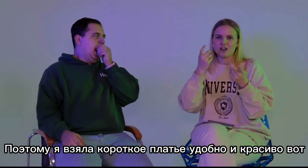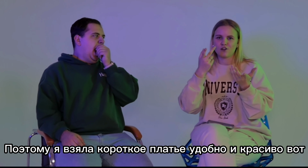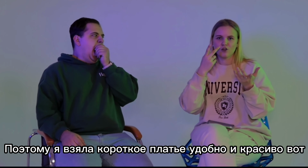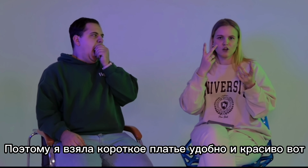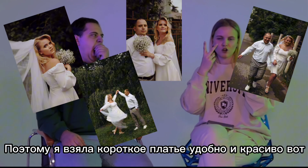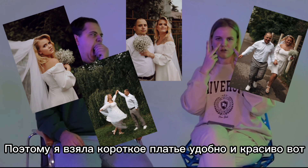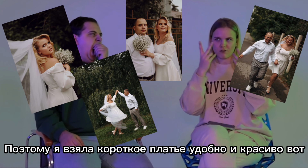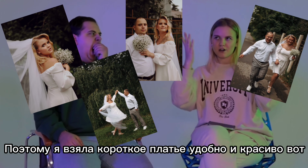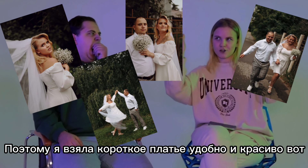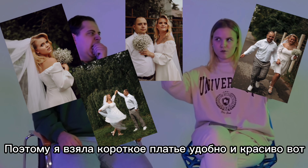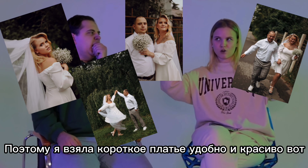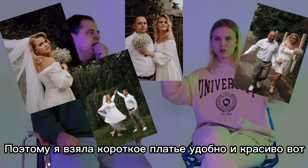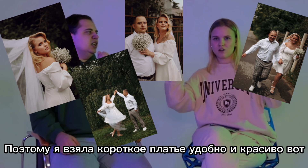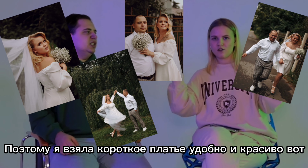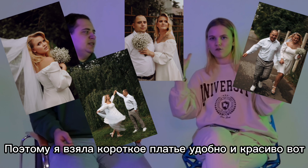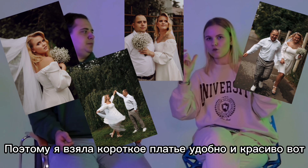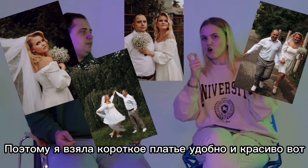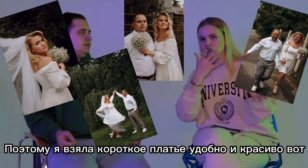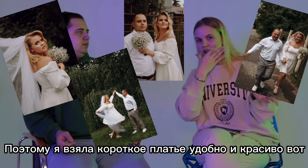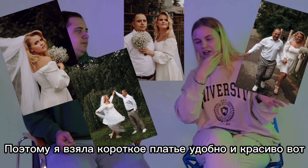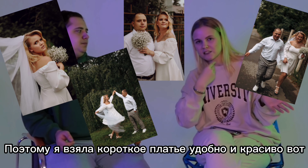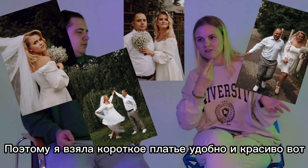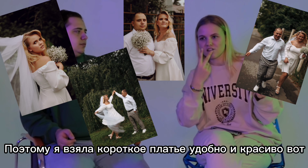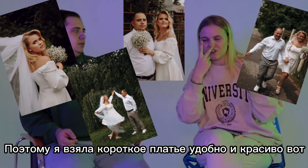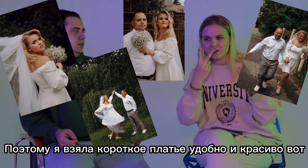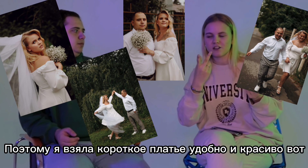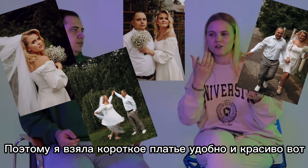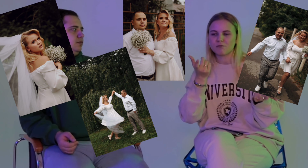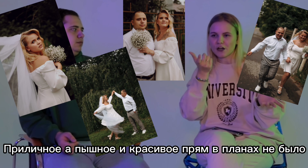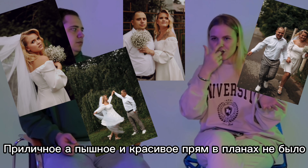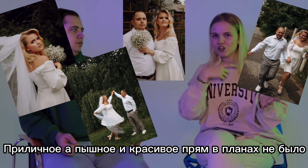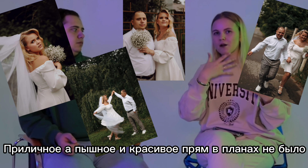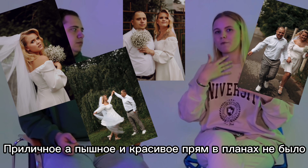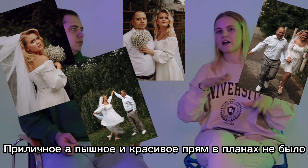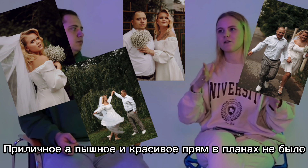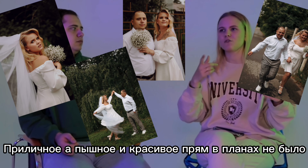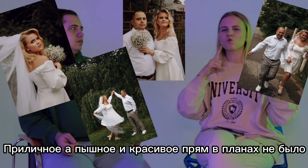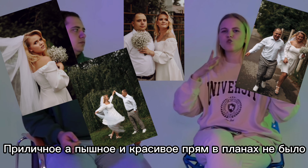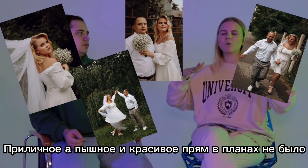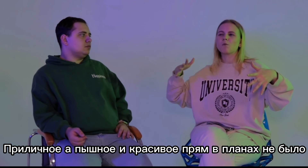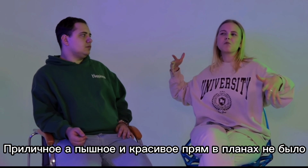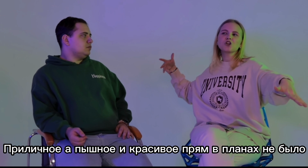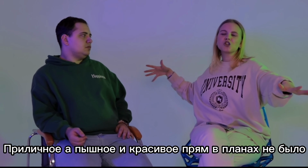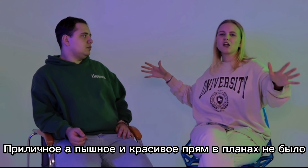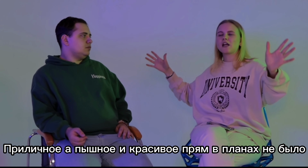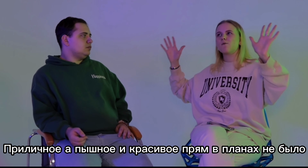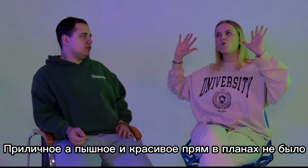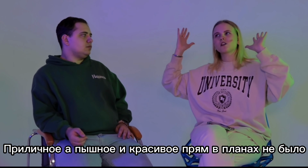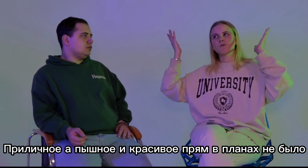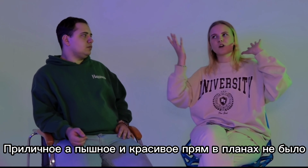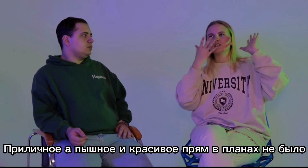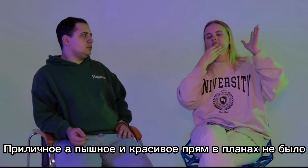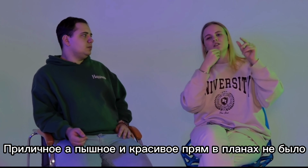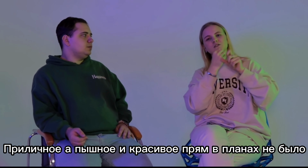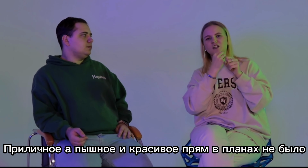досессии, выглядит вот. Очень красиво выглядит приличное платье. Мне нужно было пышное там, вот там красиво сделать. У